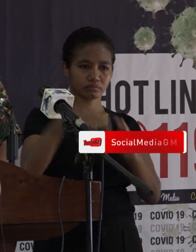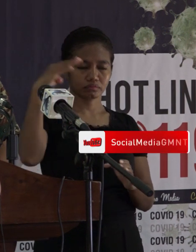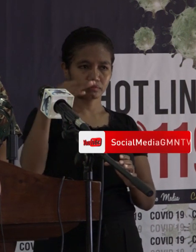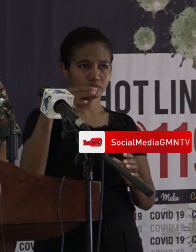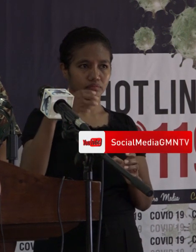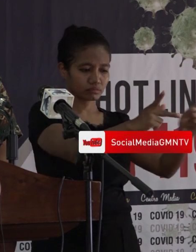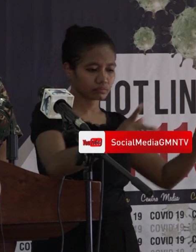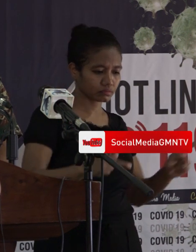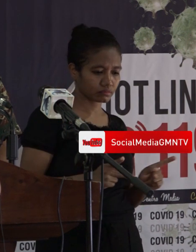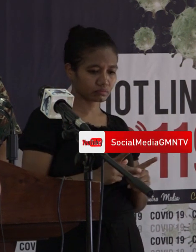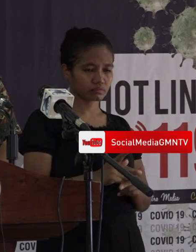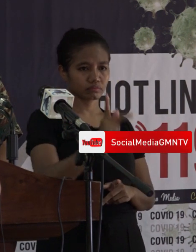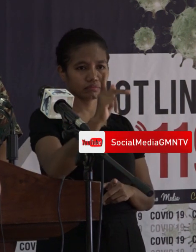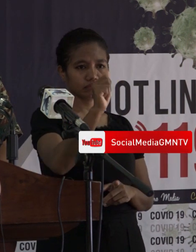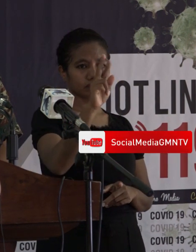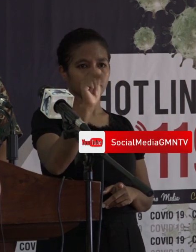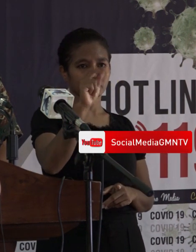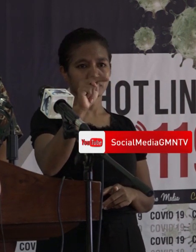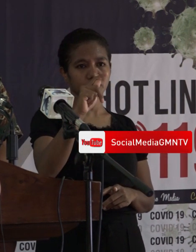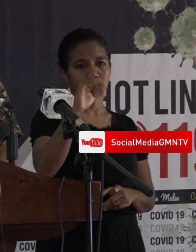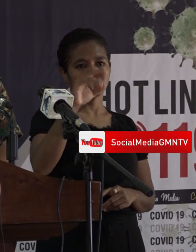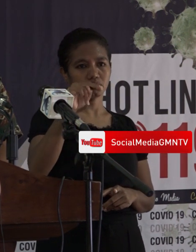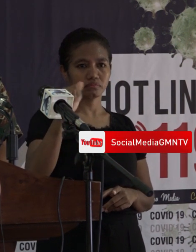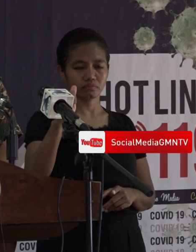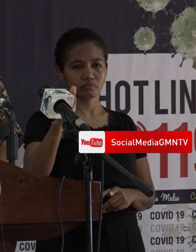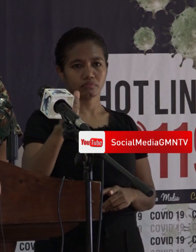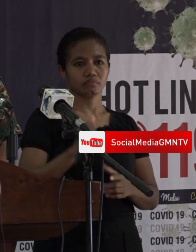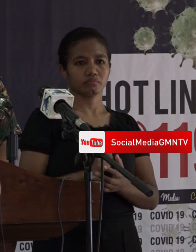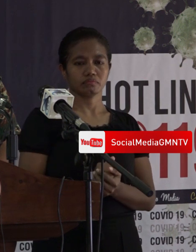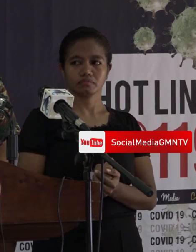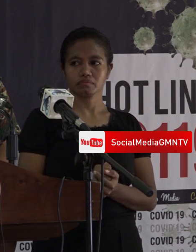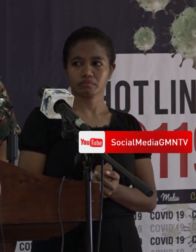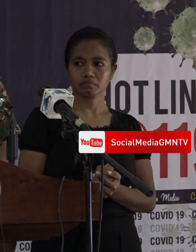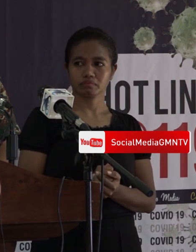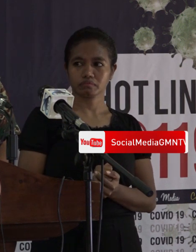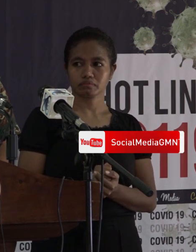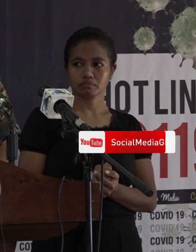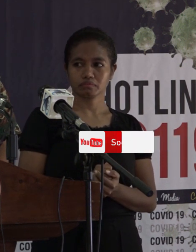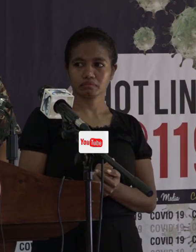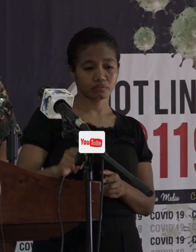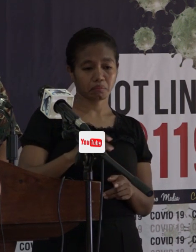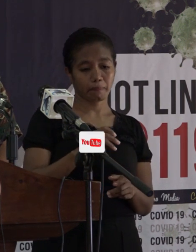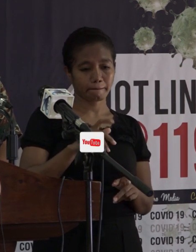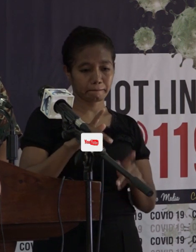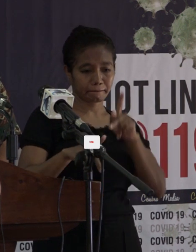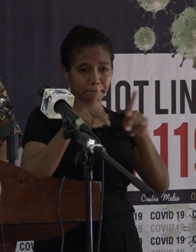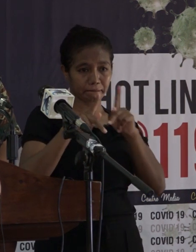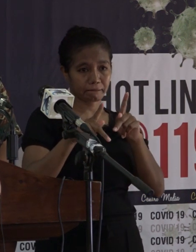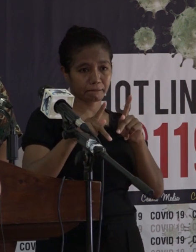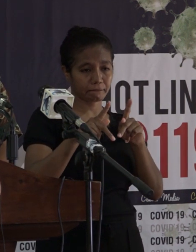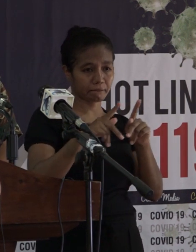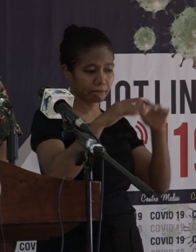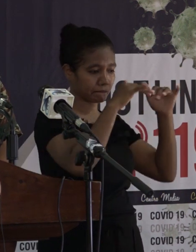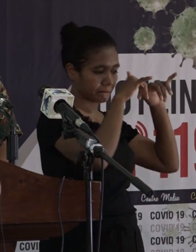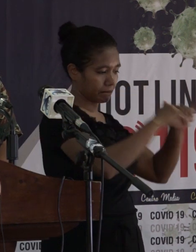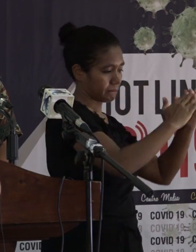dili. Se a nura sem valo, se completa, se completa, valo sai aban, valo sai bairrua. Se a nura sem valo, se